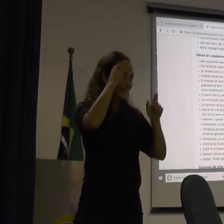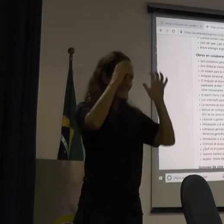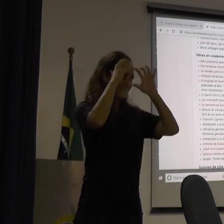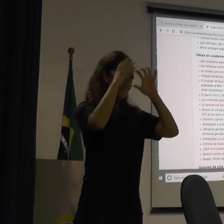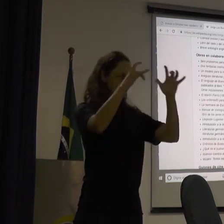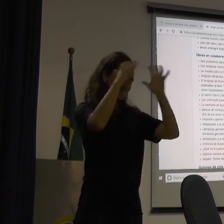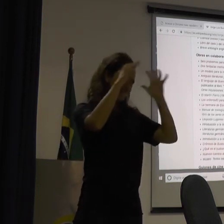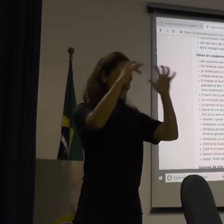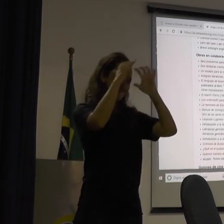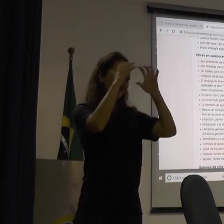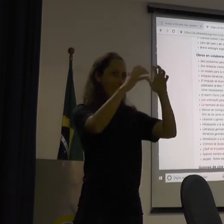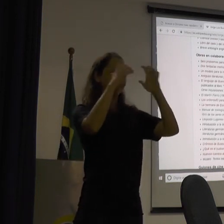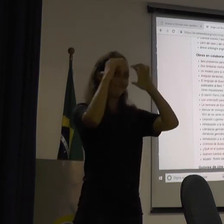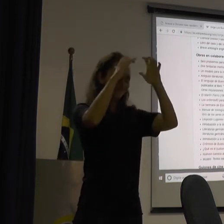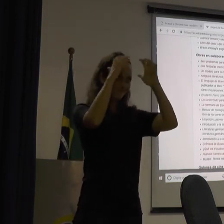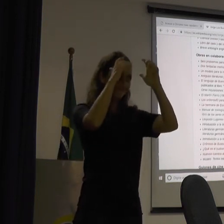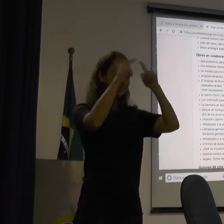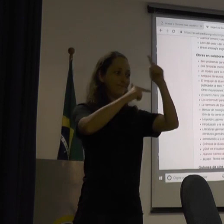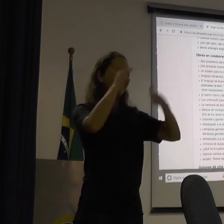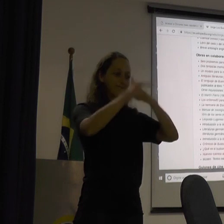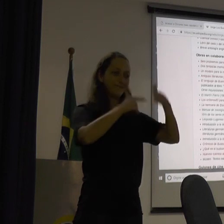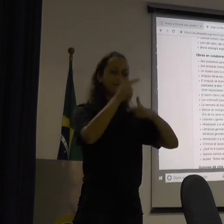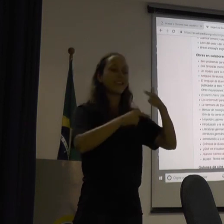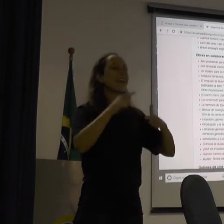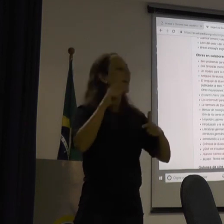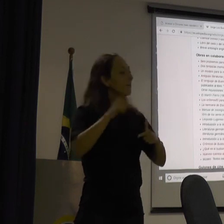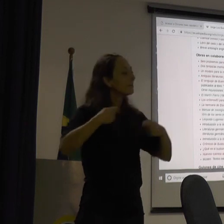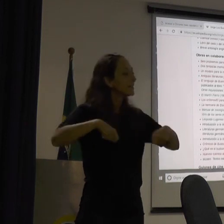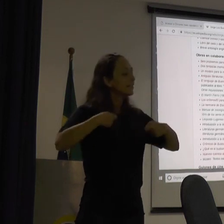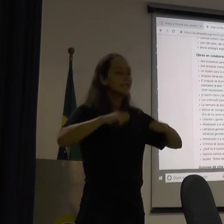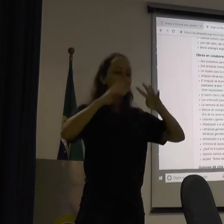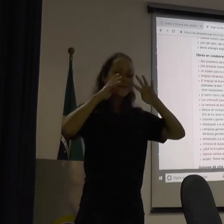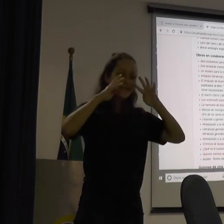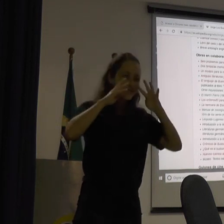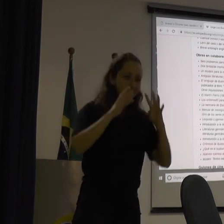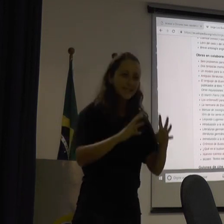realmente, fisicamente, ele consome muito, porque é muita concentração